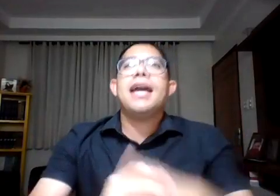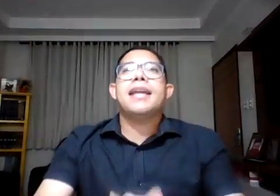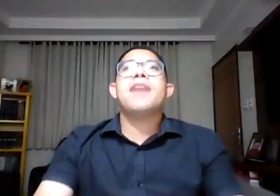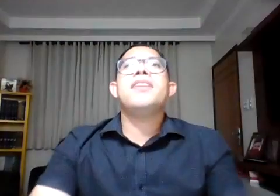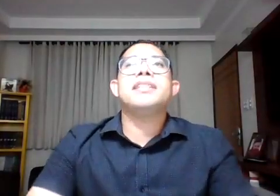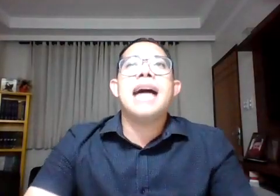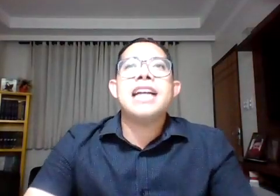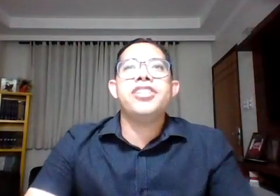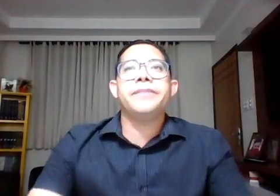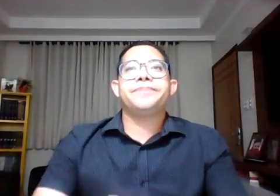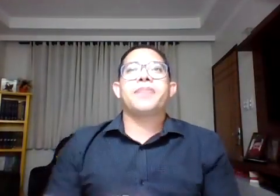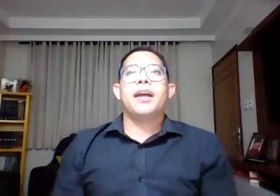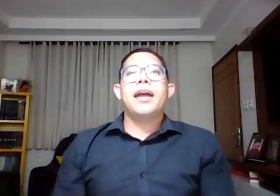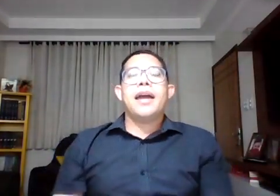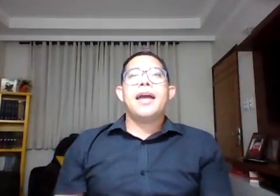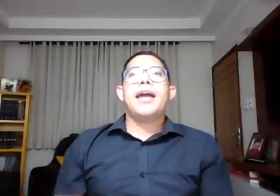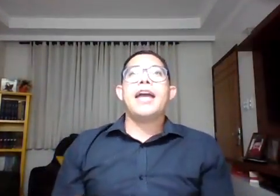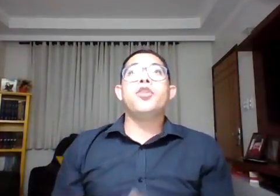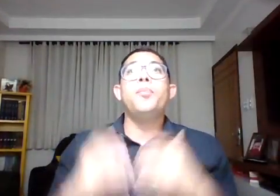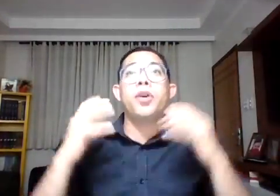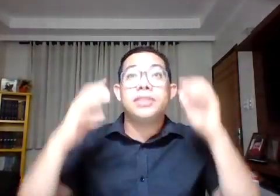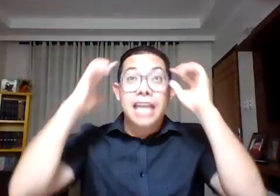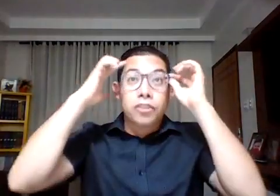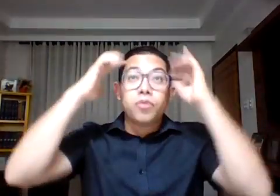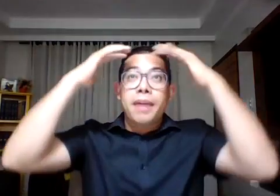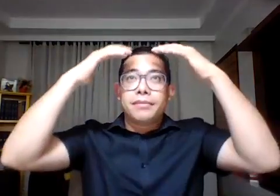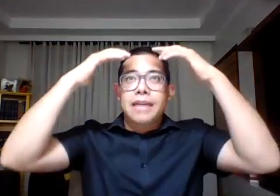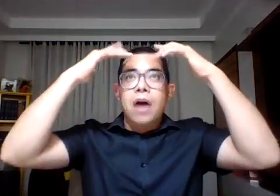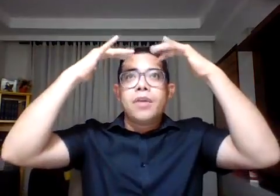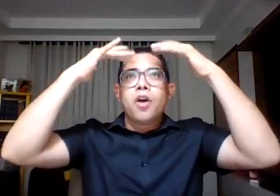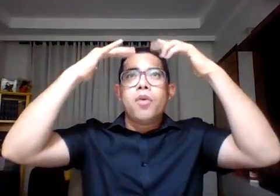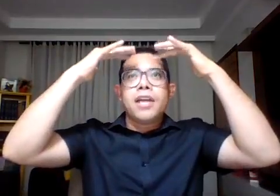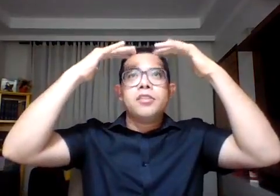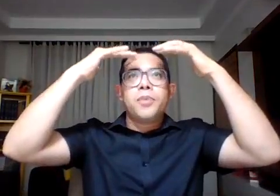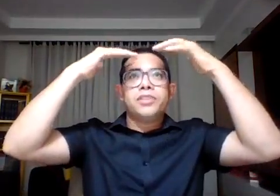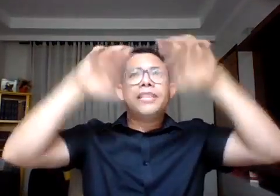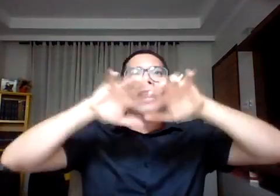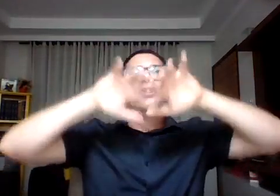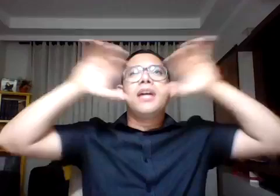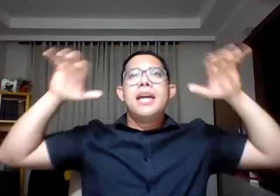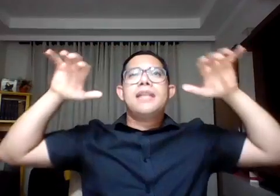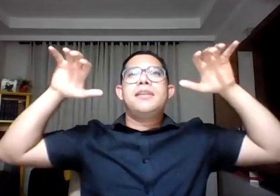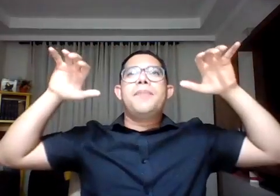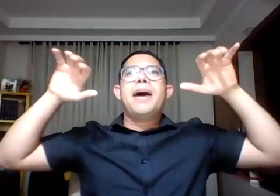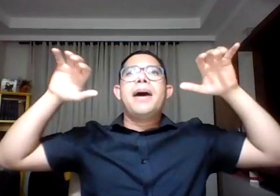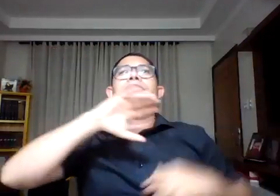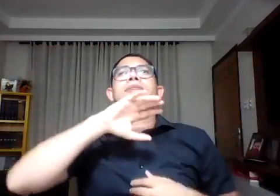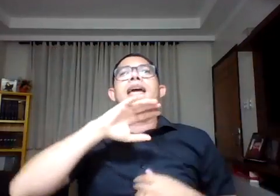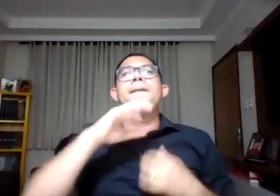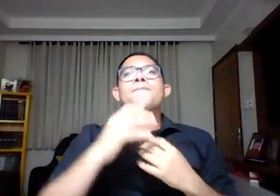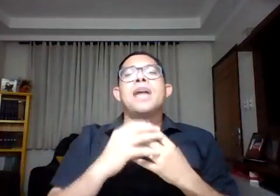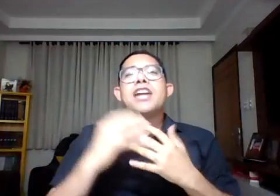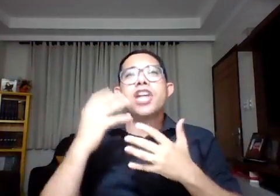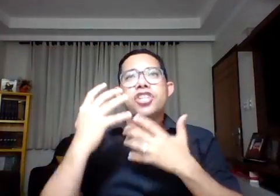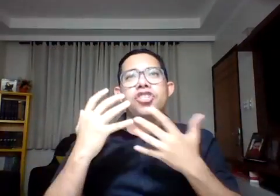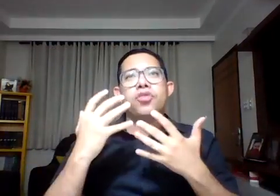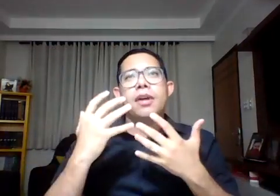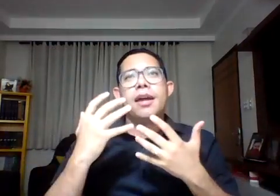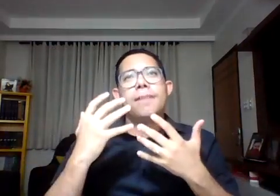na verdade, que o processo mental, né? Esse processo, ele é separado, né? A gente